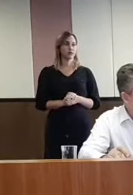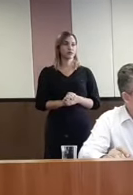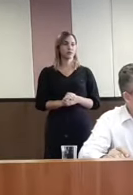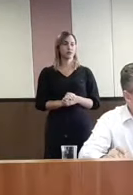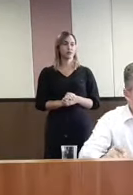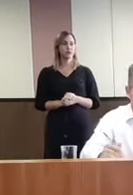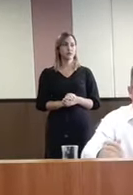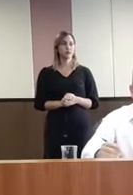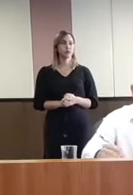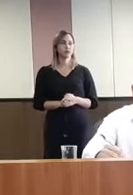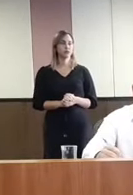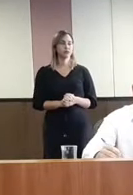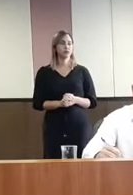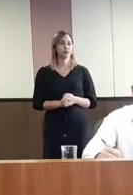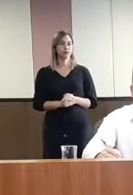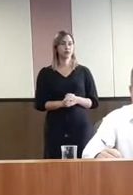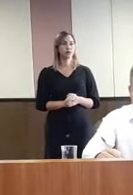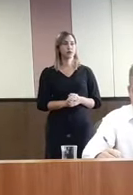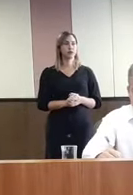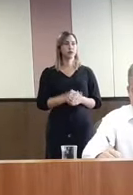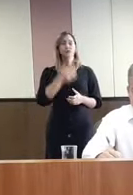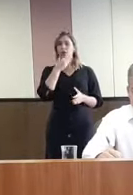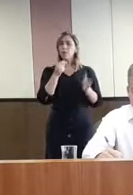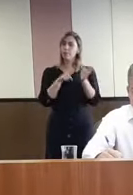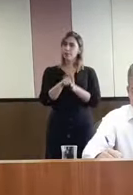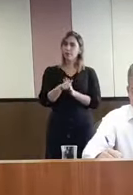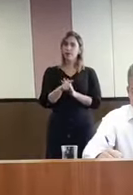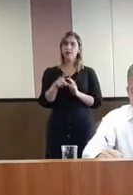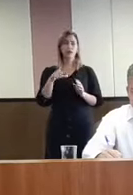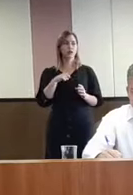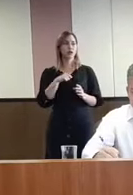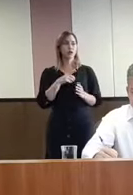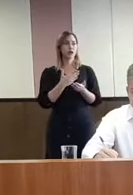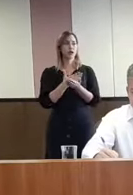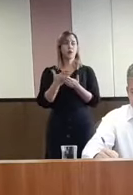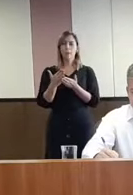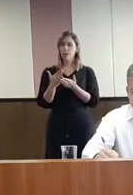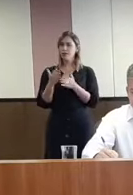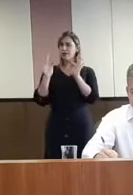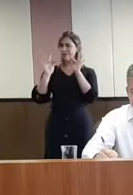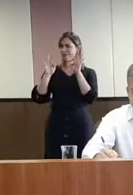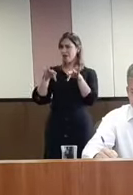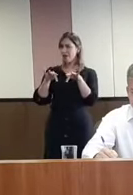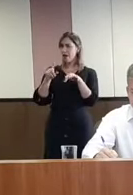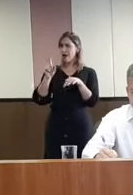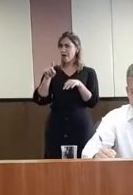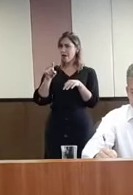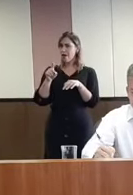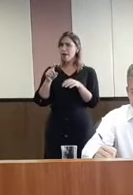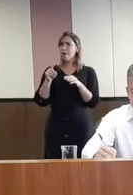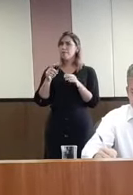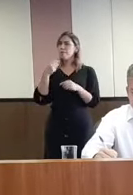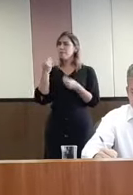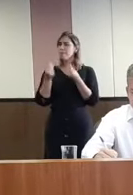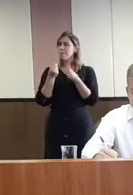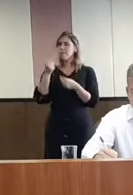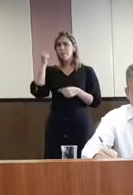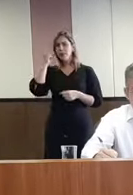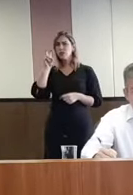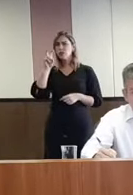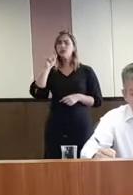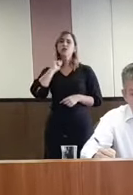Pato Rocco, do portal Esporte Notícias. O prazo inicial de término da quarentena seria dia 5 de abril. O governo pretende prorrogar essa